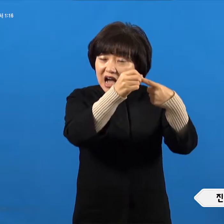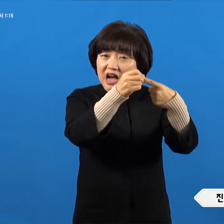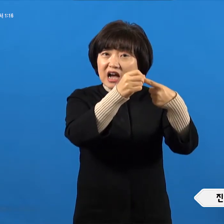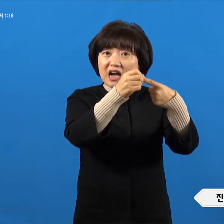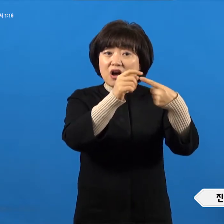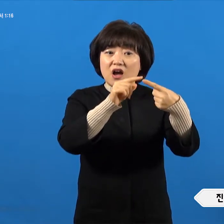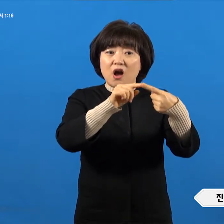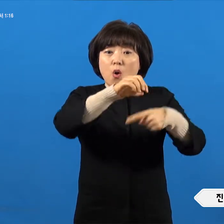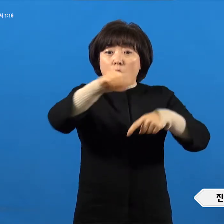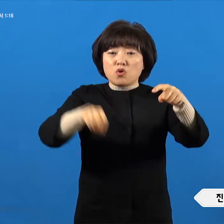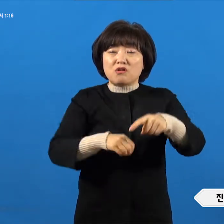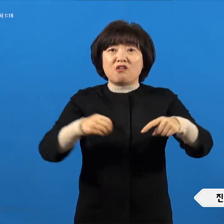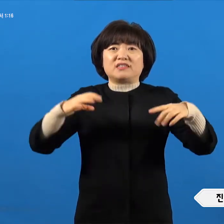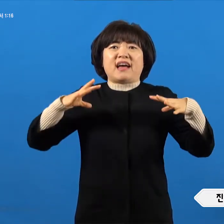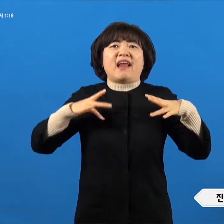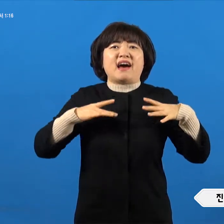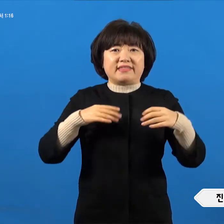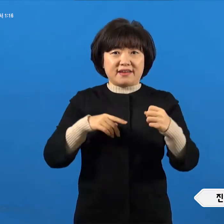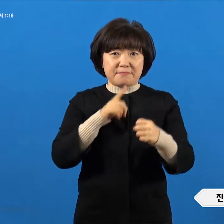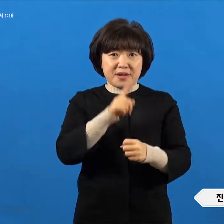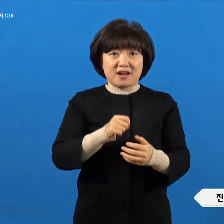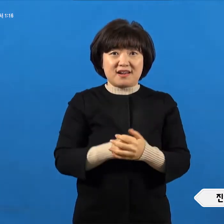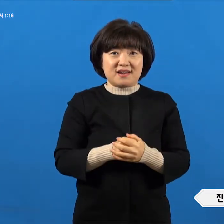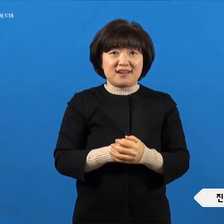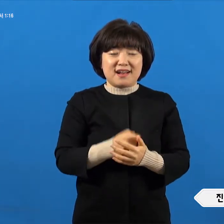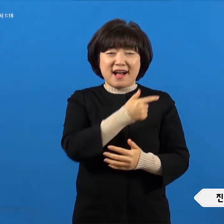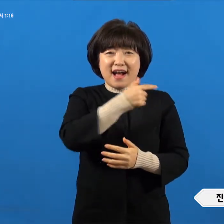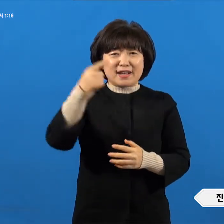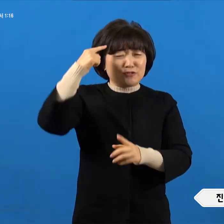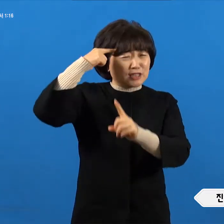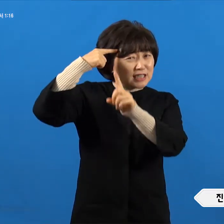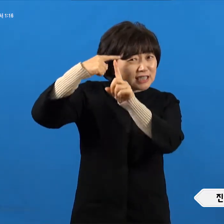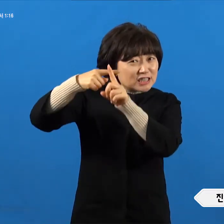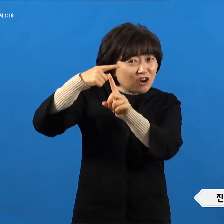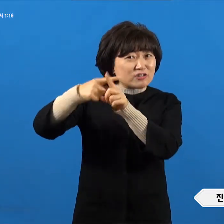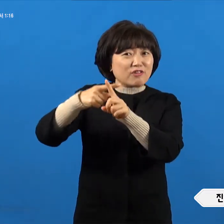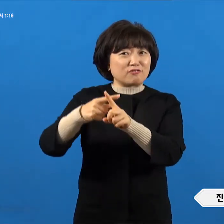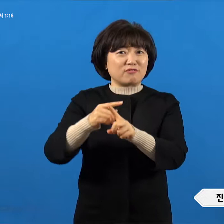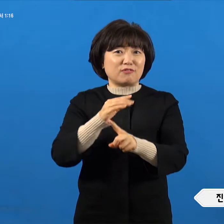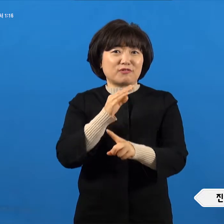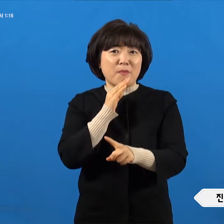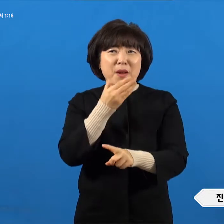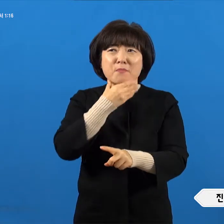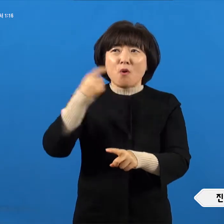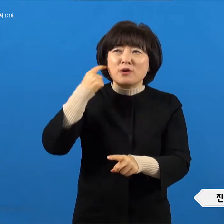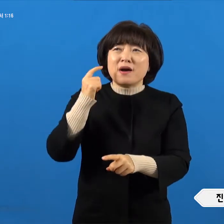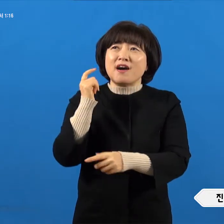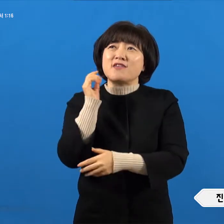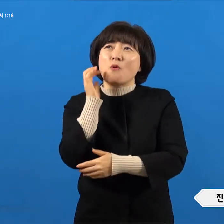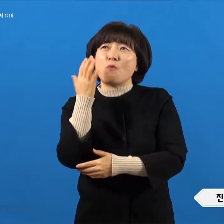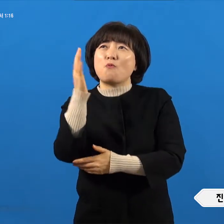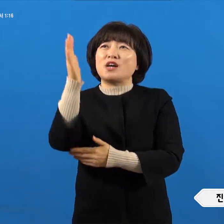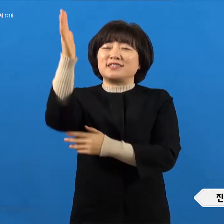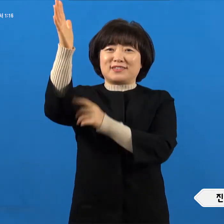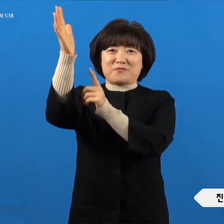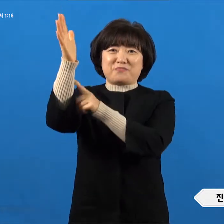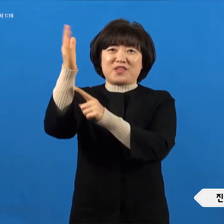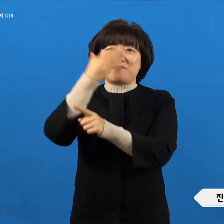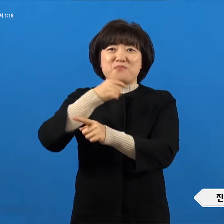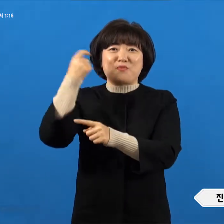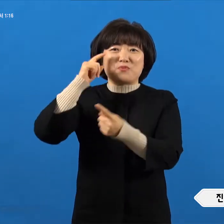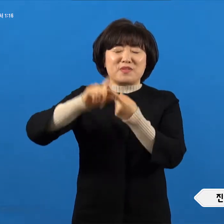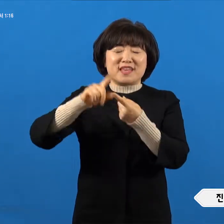오히려 자랑한다는 이야기입니다. 아주 긍정적으로 정말 영광스럽게 그 복음을 향해